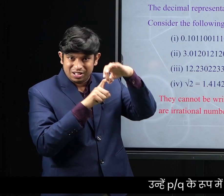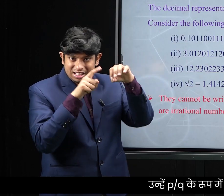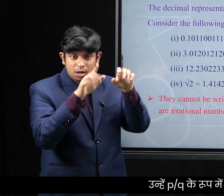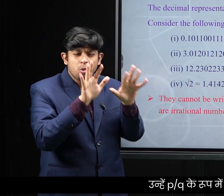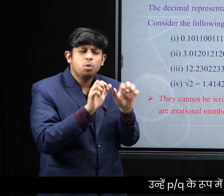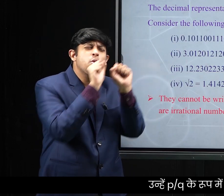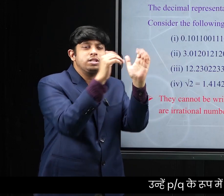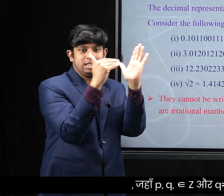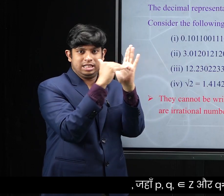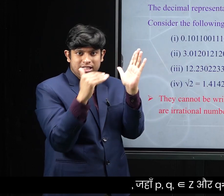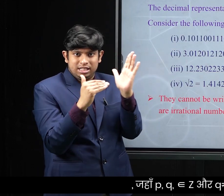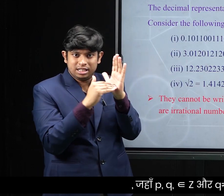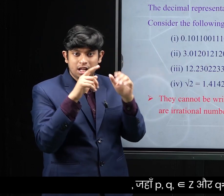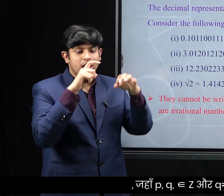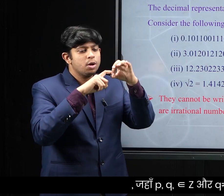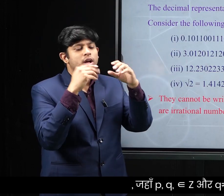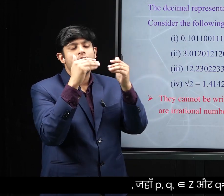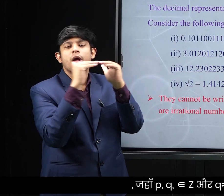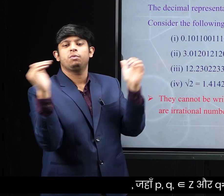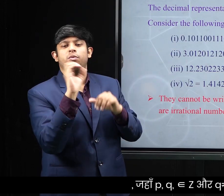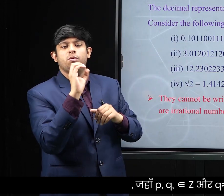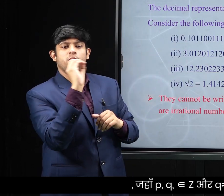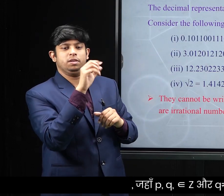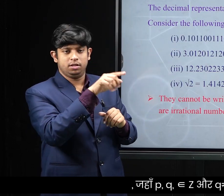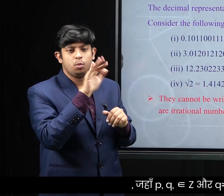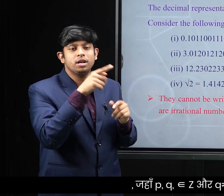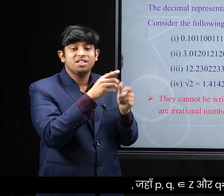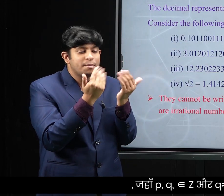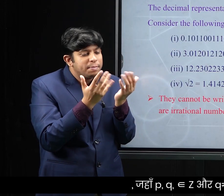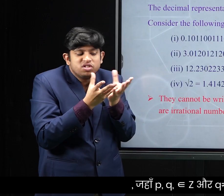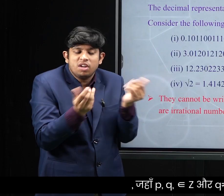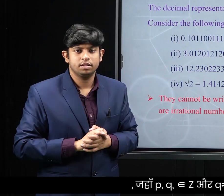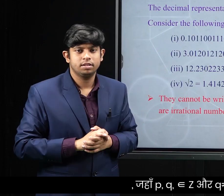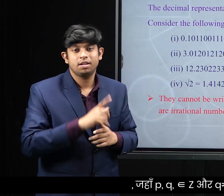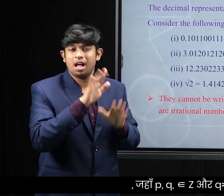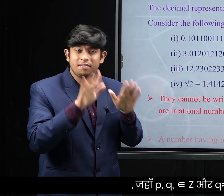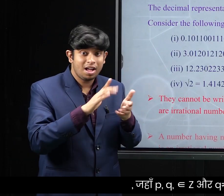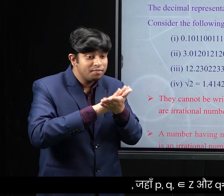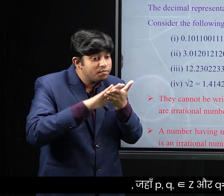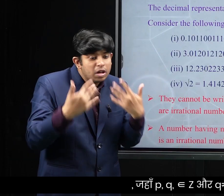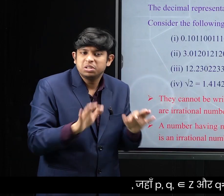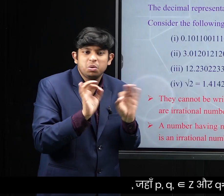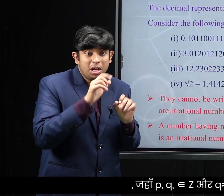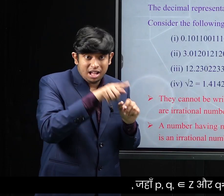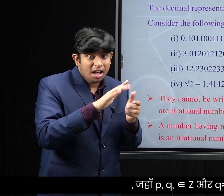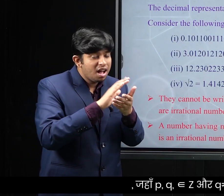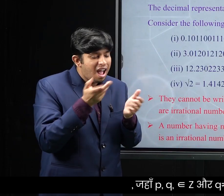जा सकता है, जहां P, Q belongs to Z और Q is not equals to 0 है, वे अपरिमेय संख्याएं